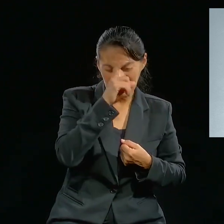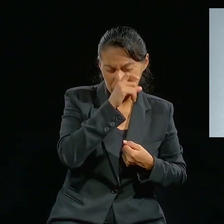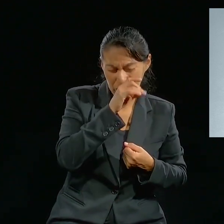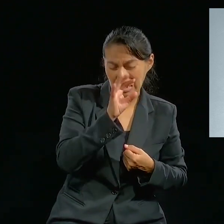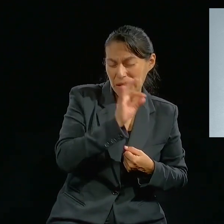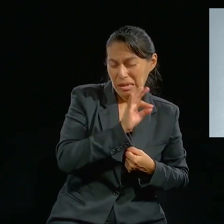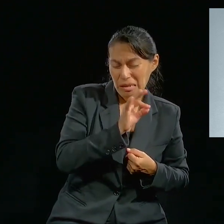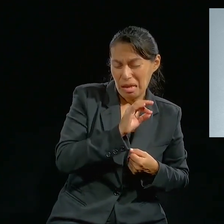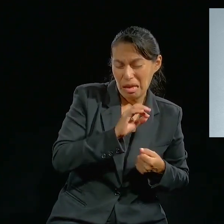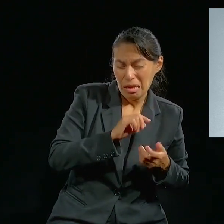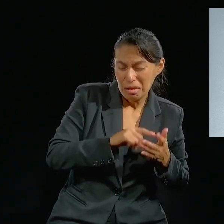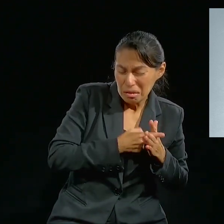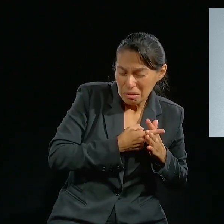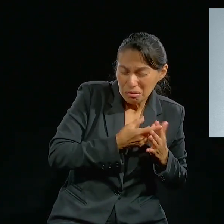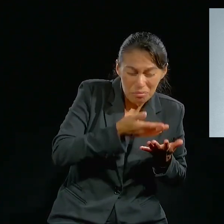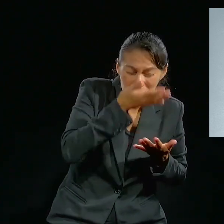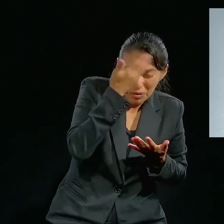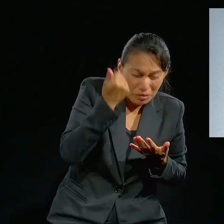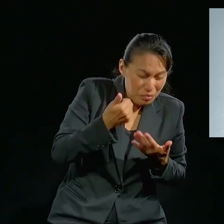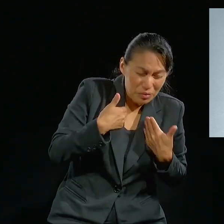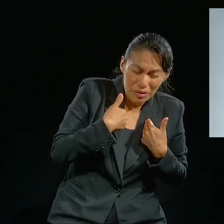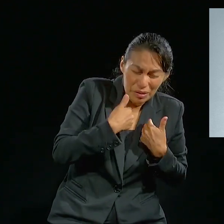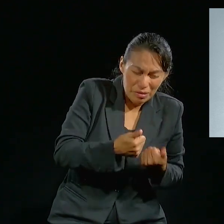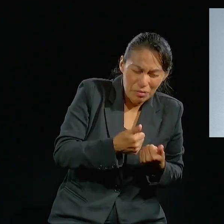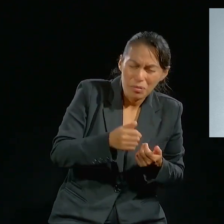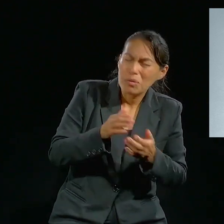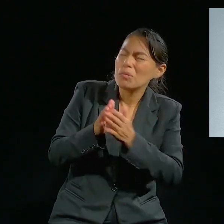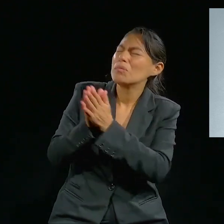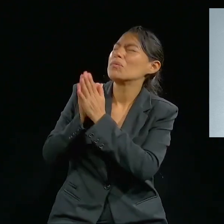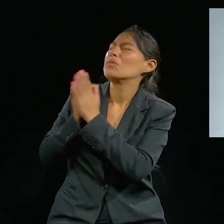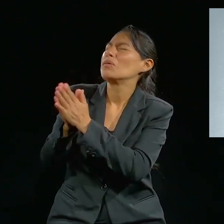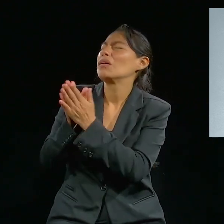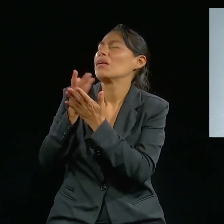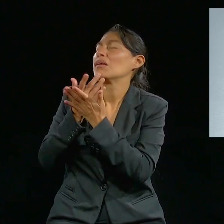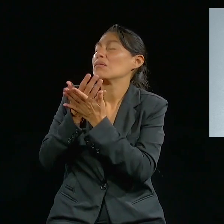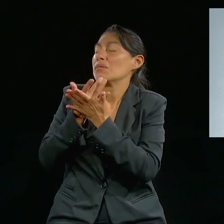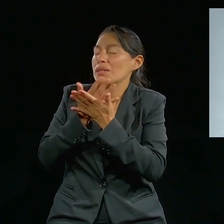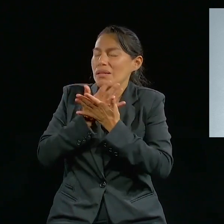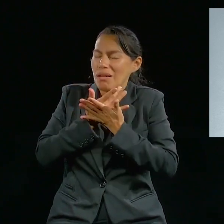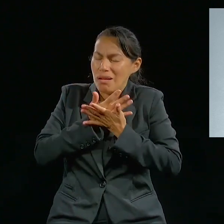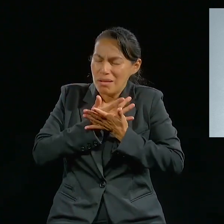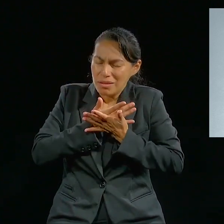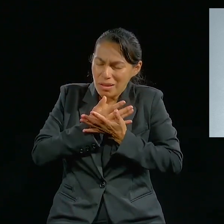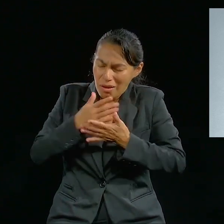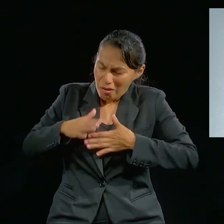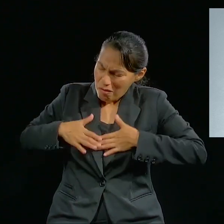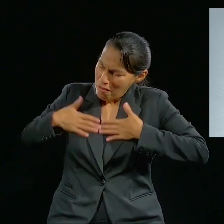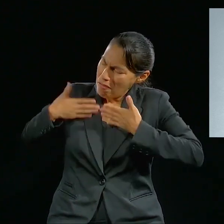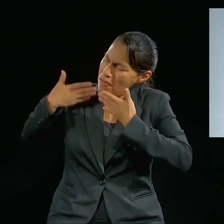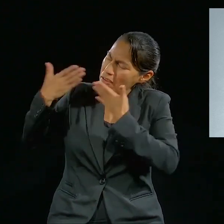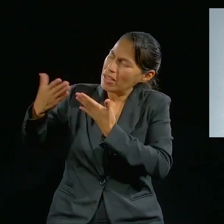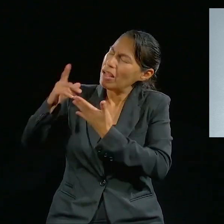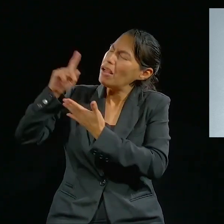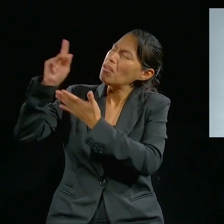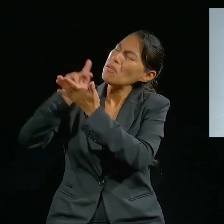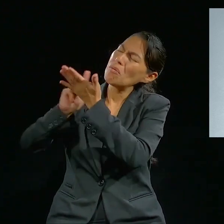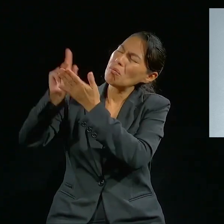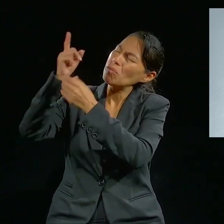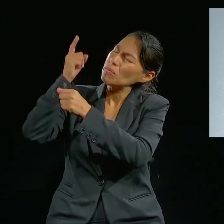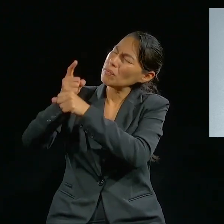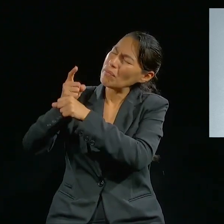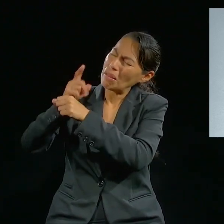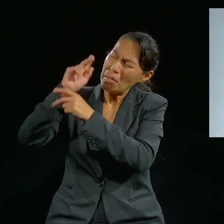veamos así por eso hoy danos la esperanza danos la confianza de que tu voluntad es perfecta padre